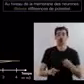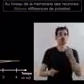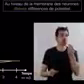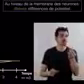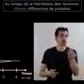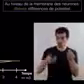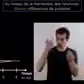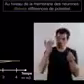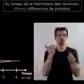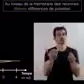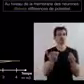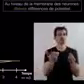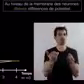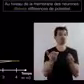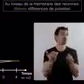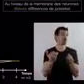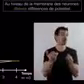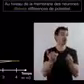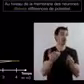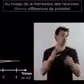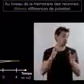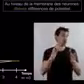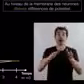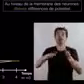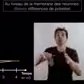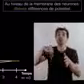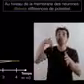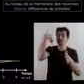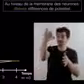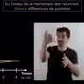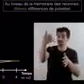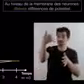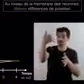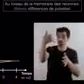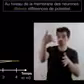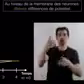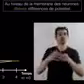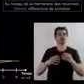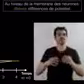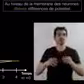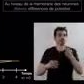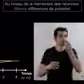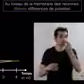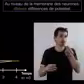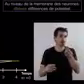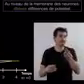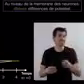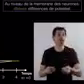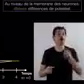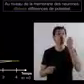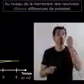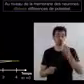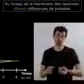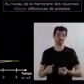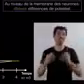potentiel. Vous passez de moins 60 millivolts en moyenne au repos à plus 40 millivolts. Vous voyez ce que l'on appelle